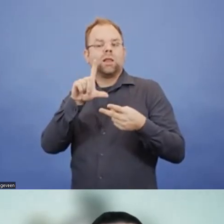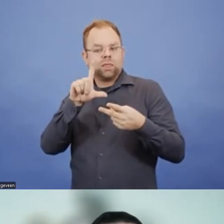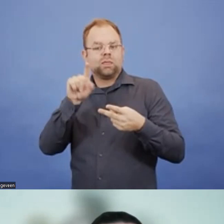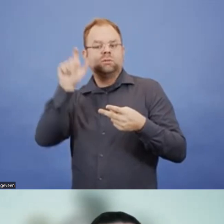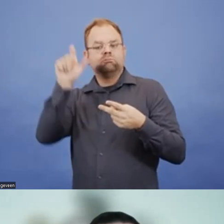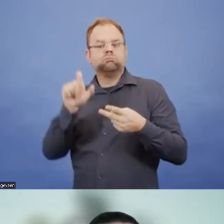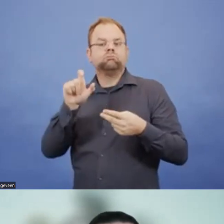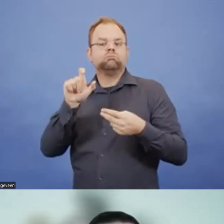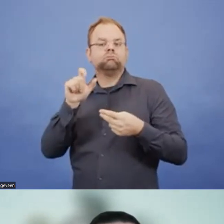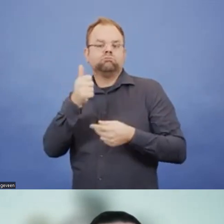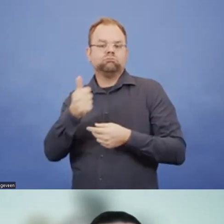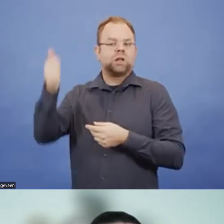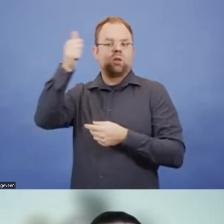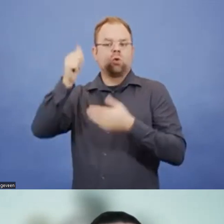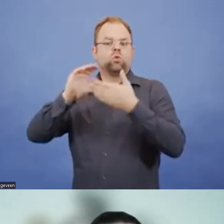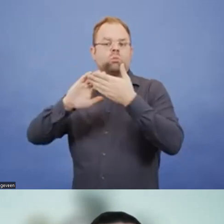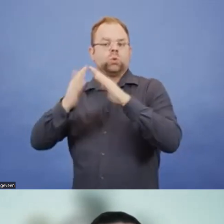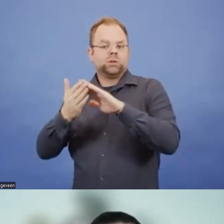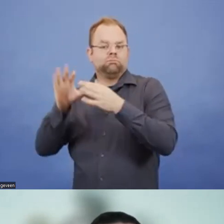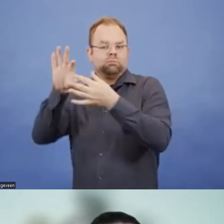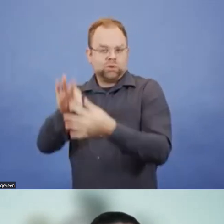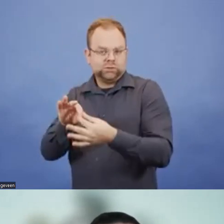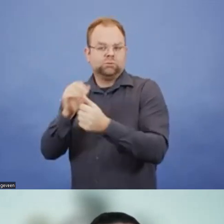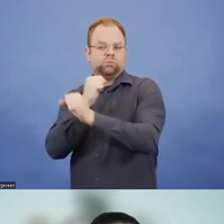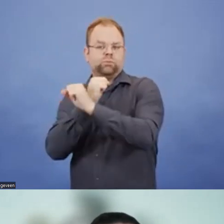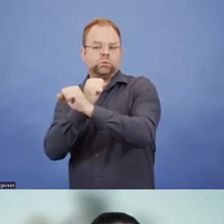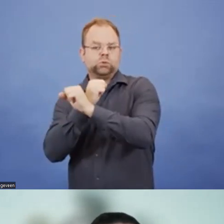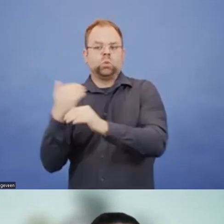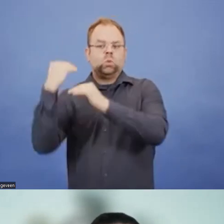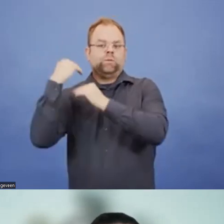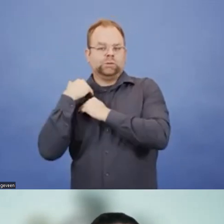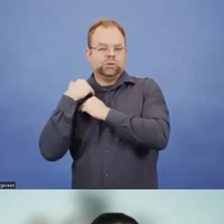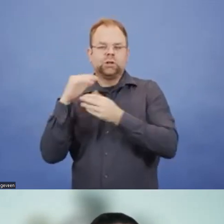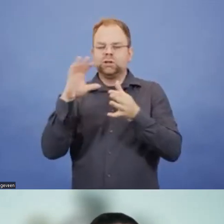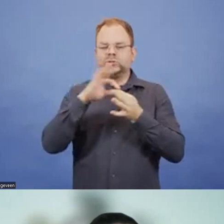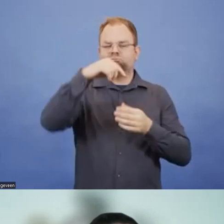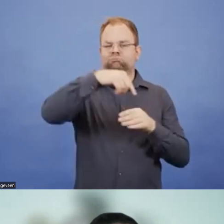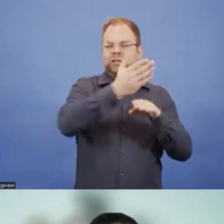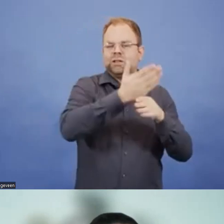el gestor, la gestora de comunicación internacional.